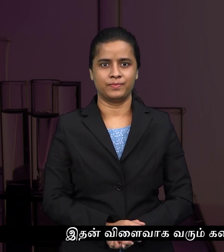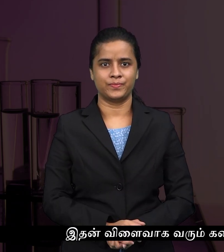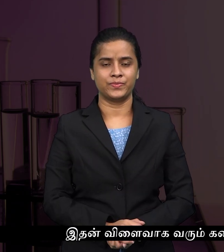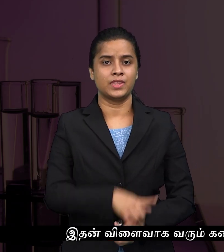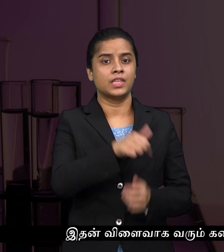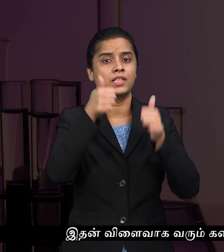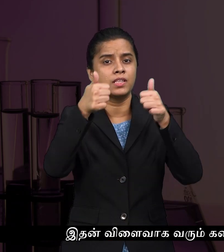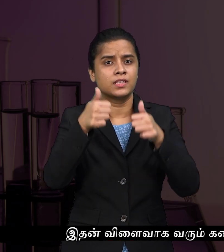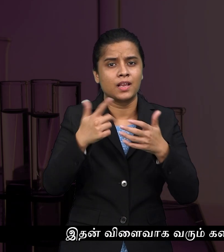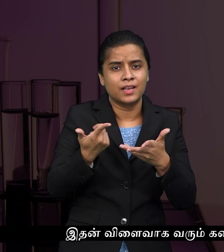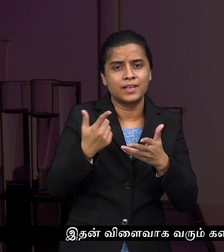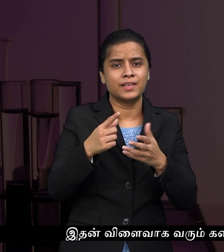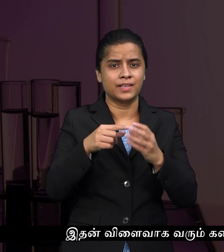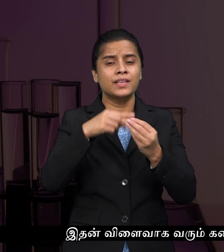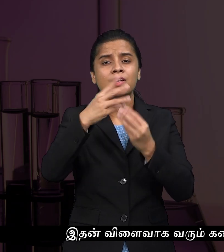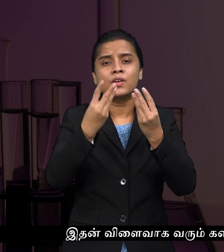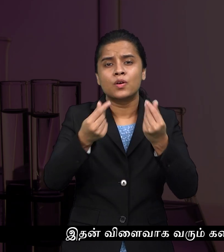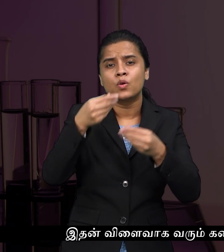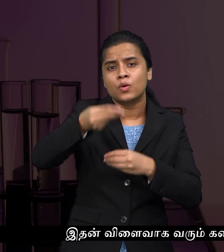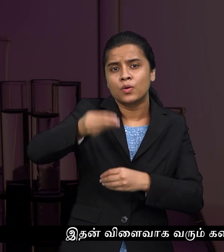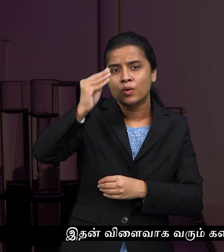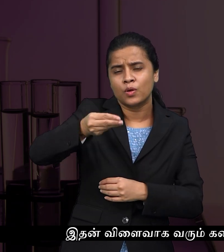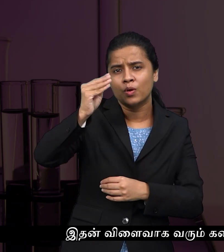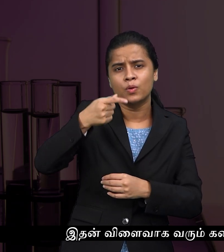இதன் விளைவாக வரும் கரைசல் அமிலம் அல்லது காரங்கள்.